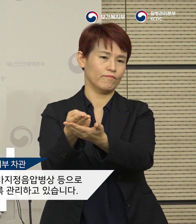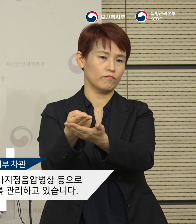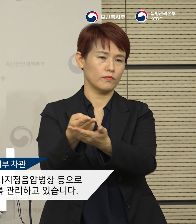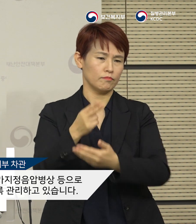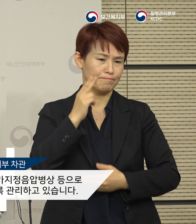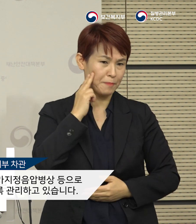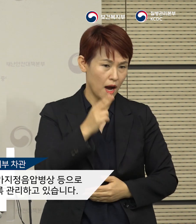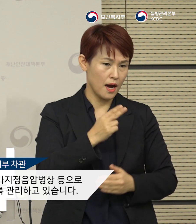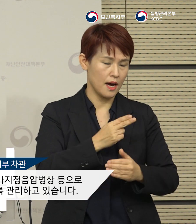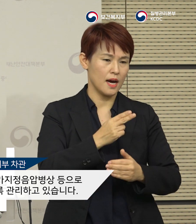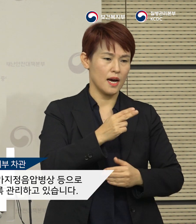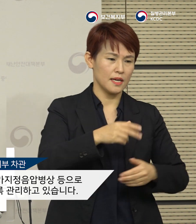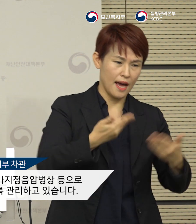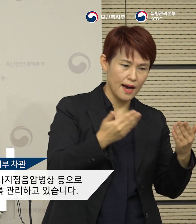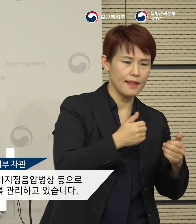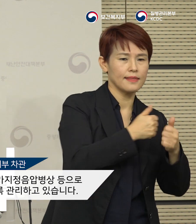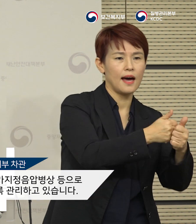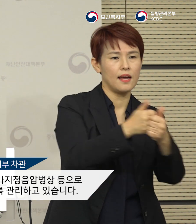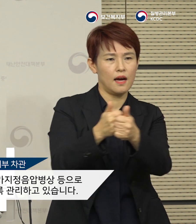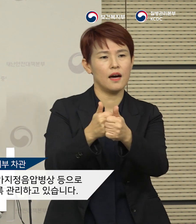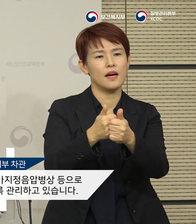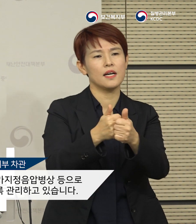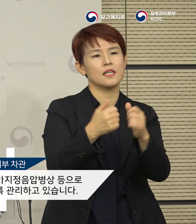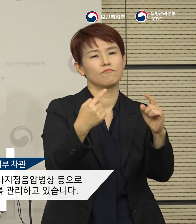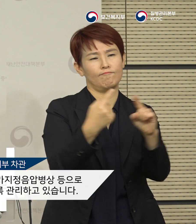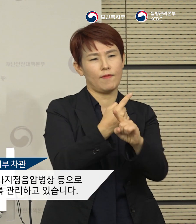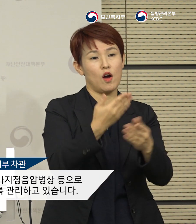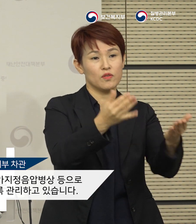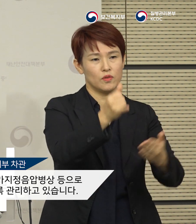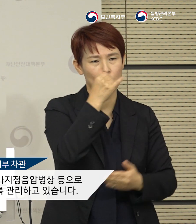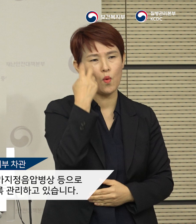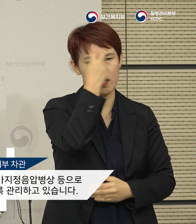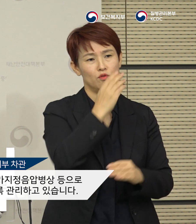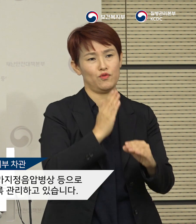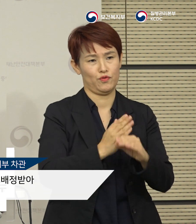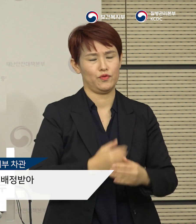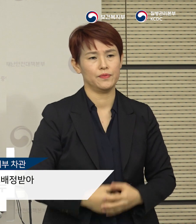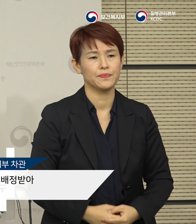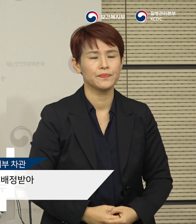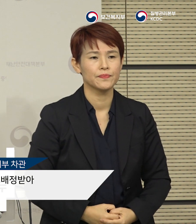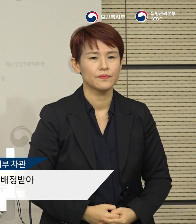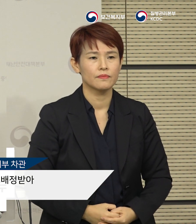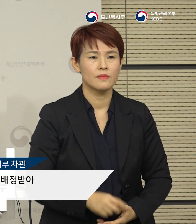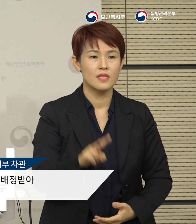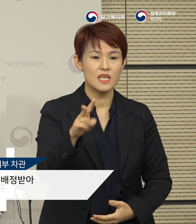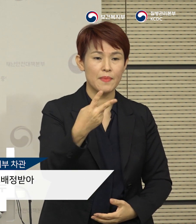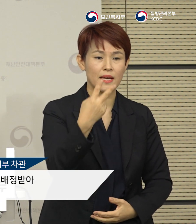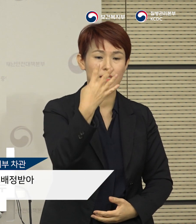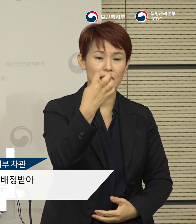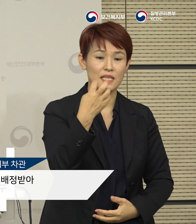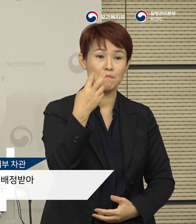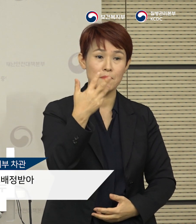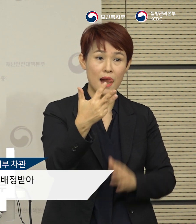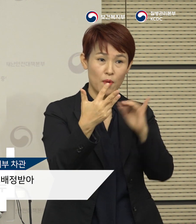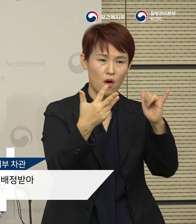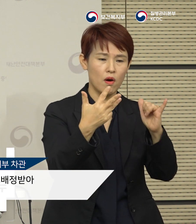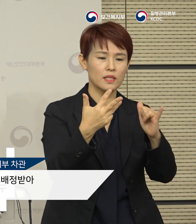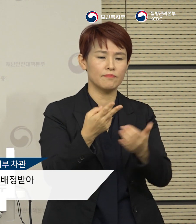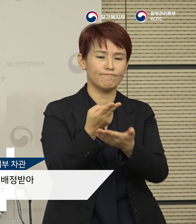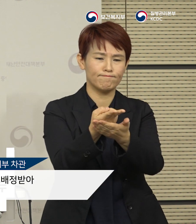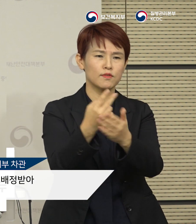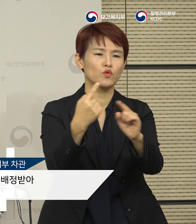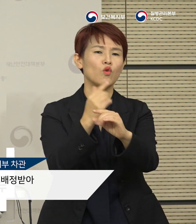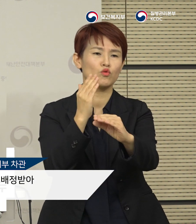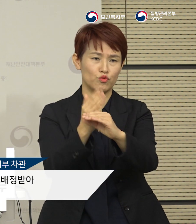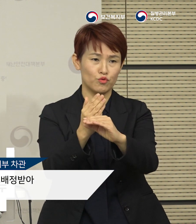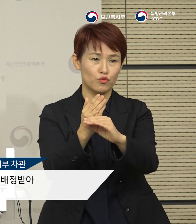중증도에 맞는 적절한 진료가 제공되도록 관리하고 있습니다. 248명이 입원 치료 중이며